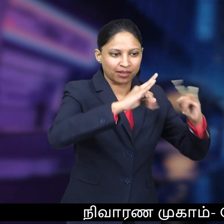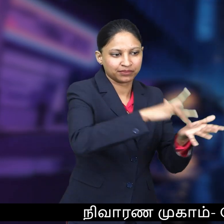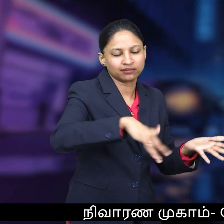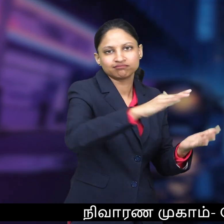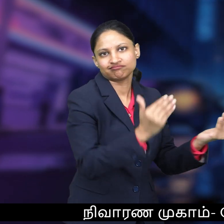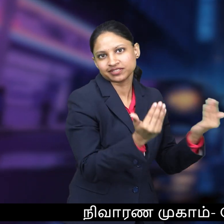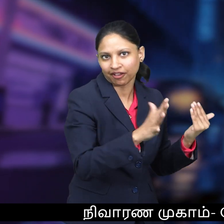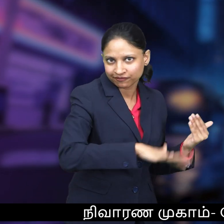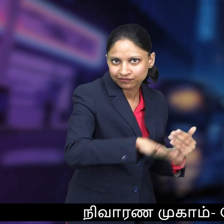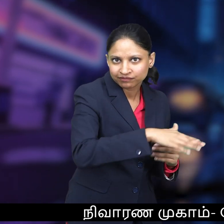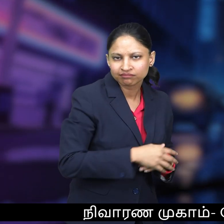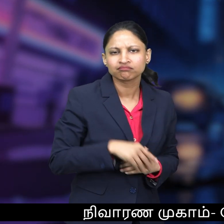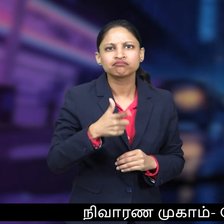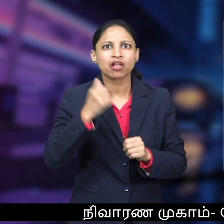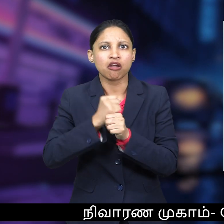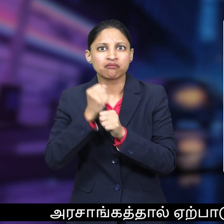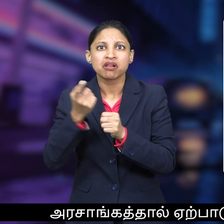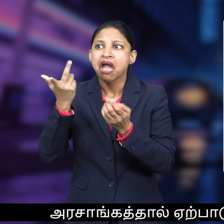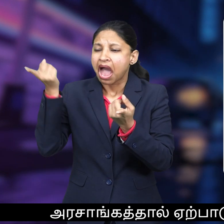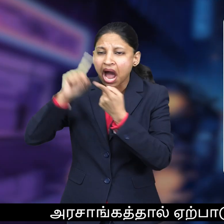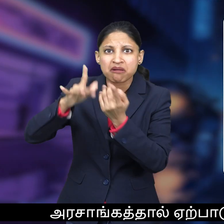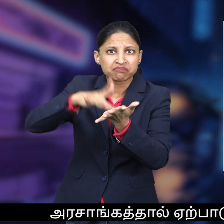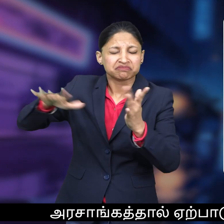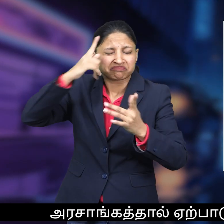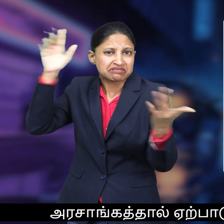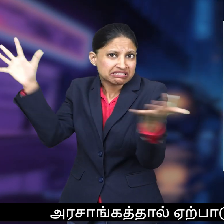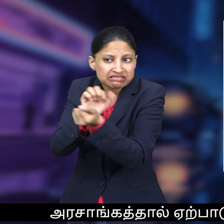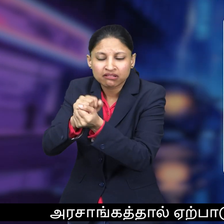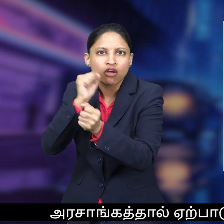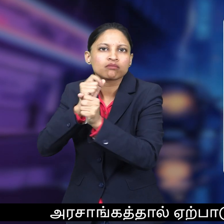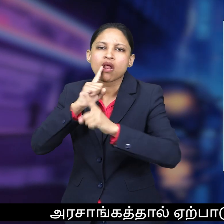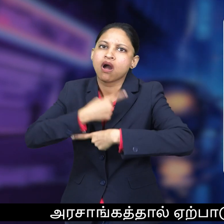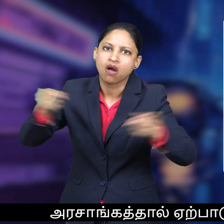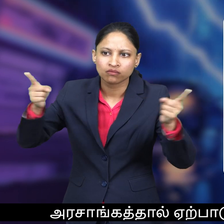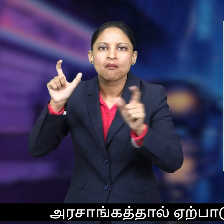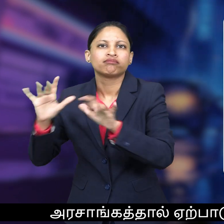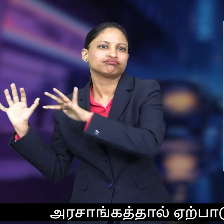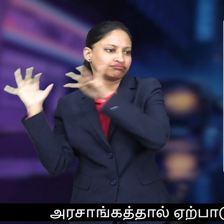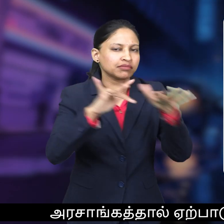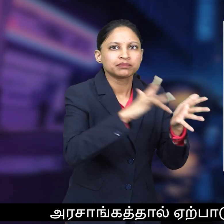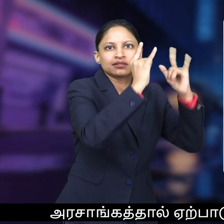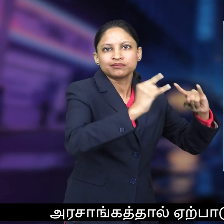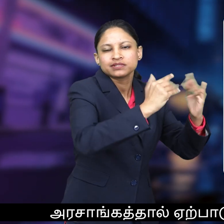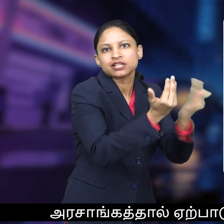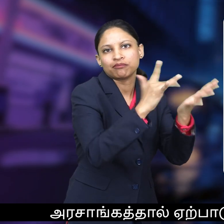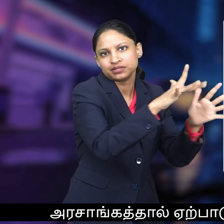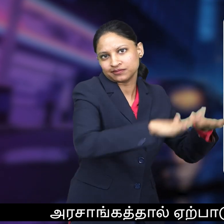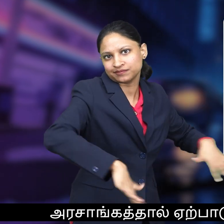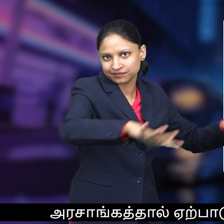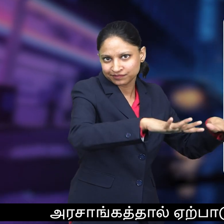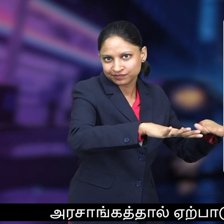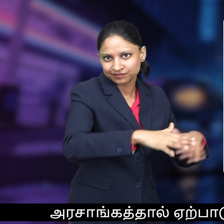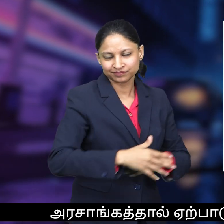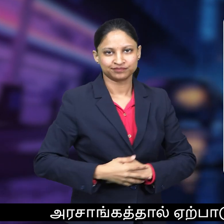நிவாரண முகாம், பேரிடர்களின் போது மக்களுக்கு அரசாங்கத்தால் ஏற்பாடு செய்யப்பட்ட பாதுகாப்பான இடம்.